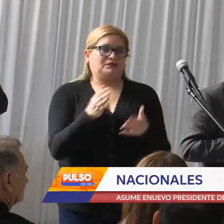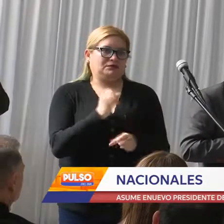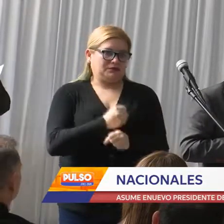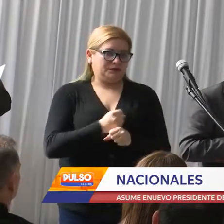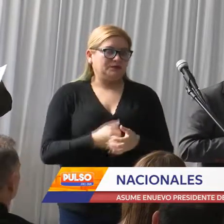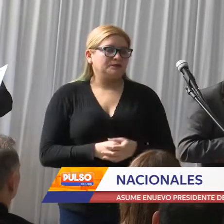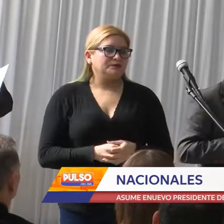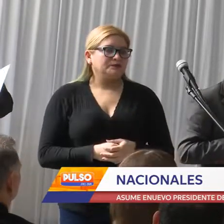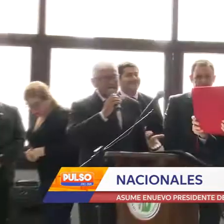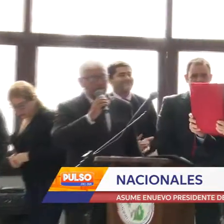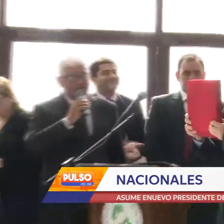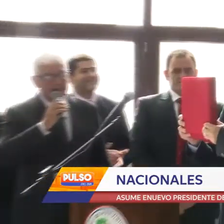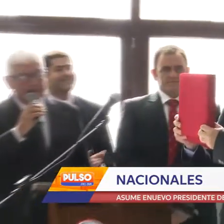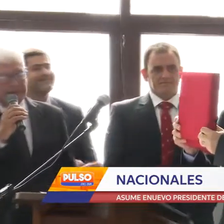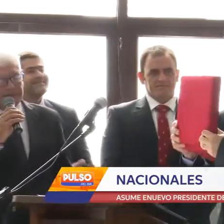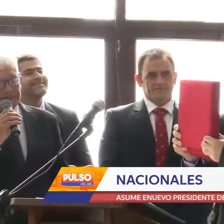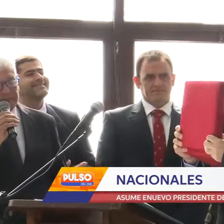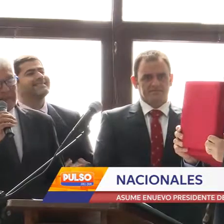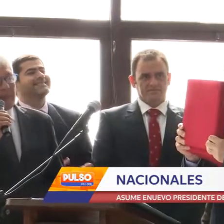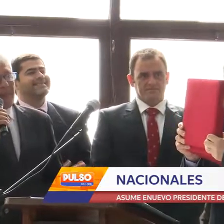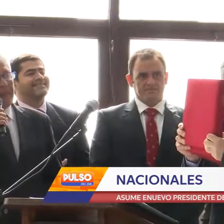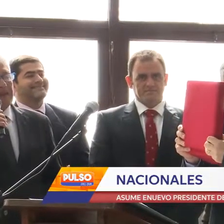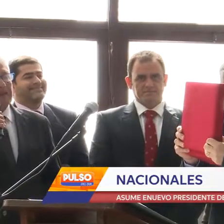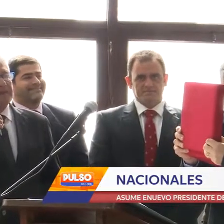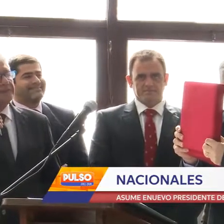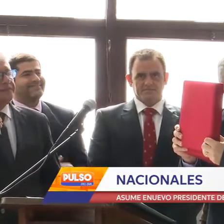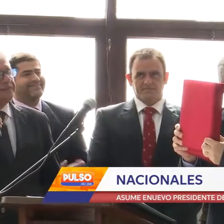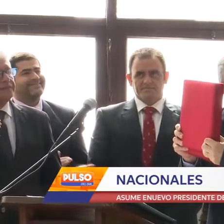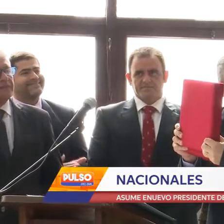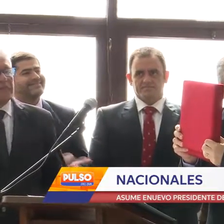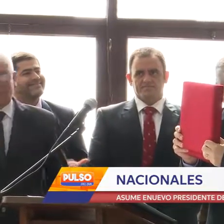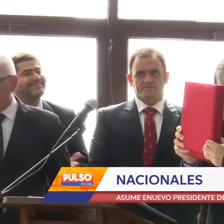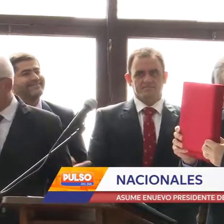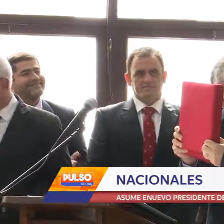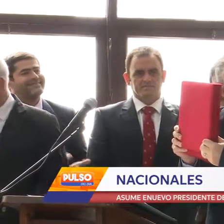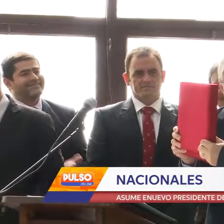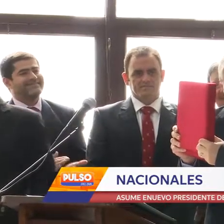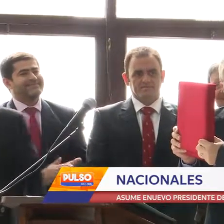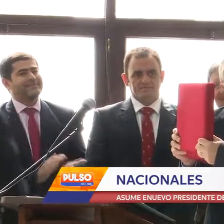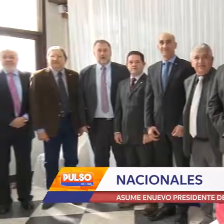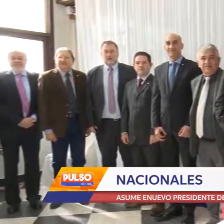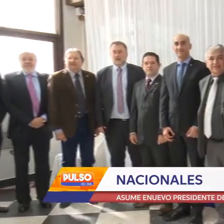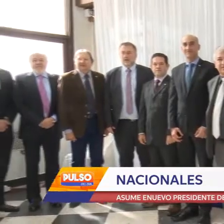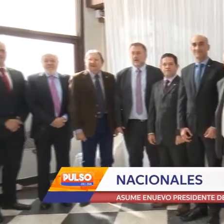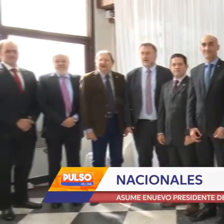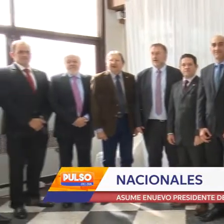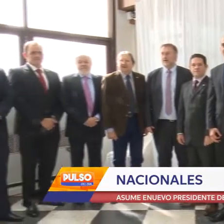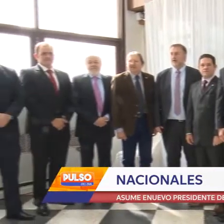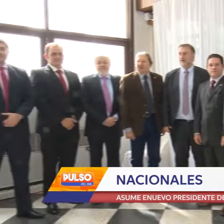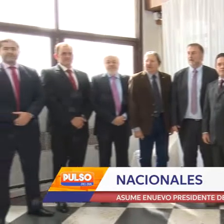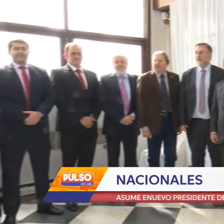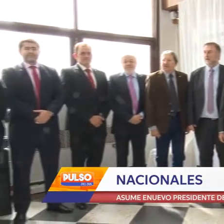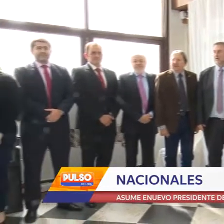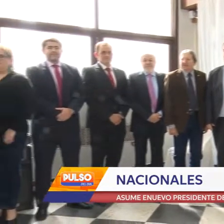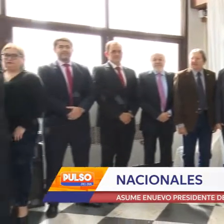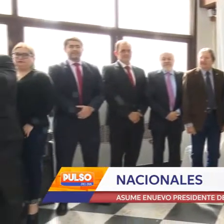Hemos transitado en estos últimos 4 años con una administración marcada por la disciplina financiera, el respeto a los compromisos